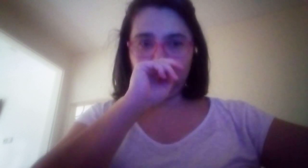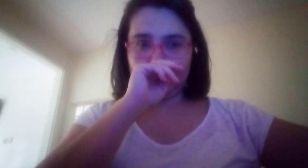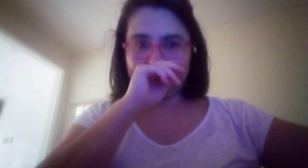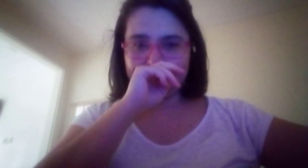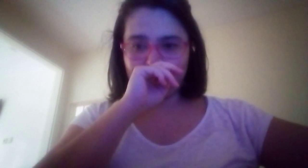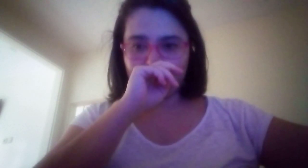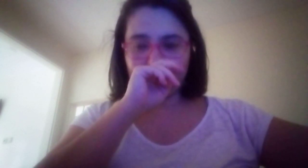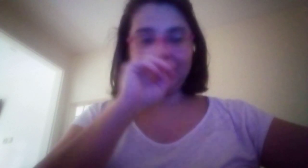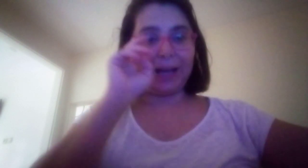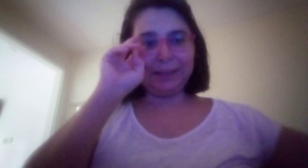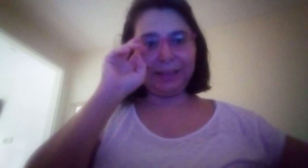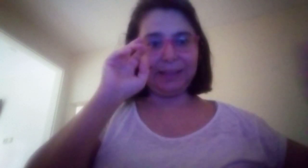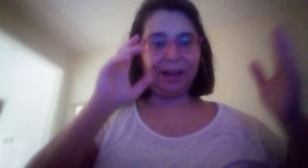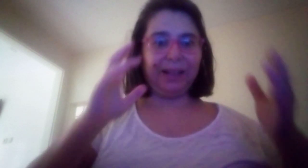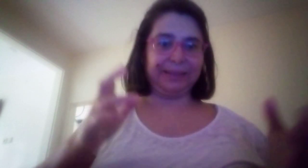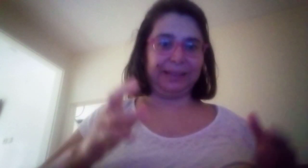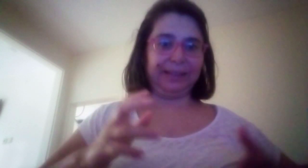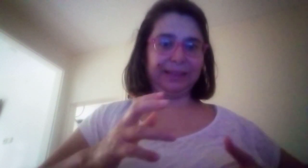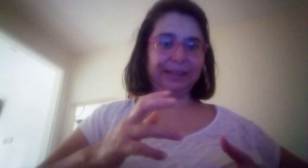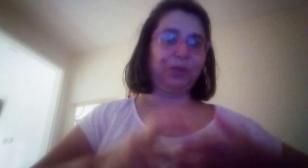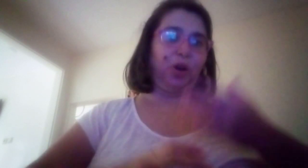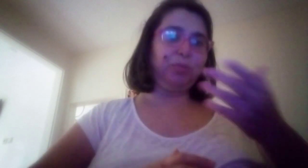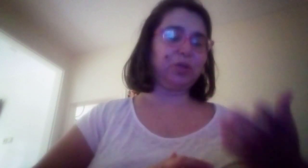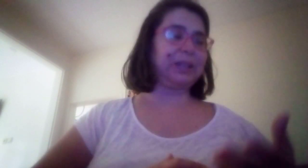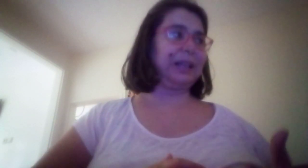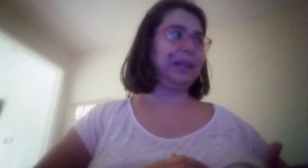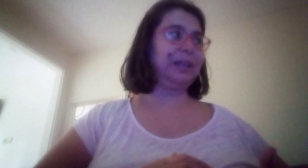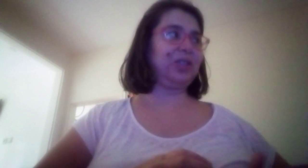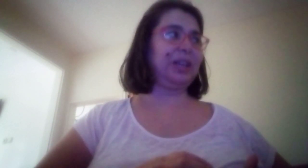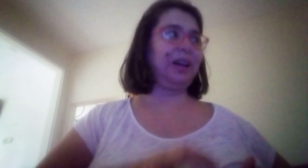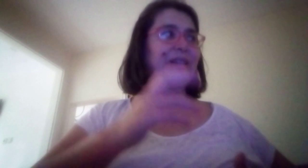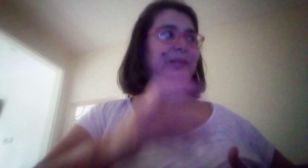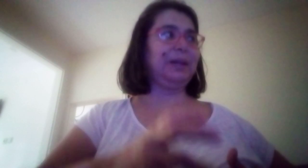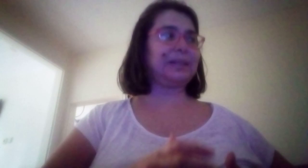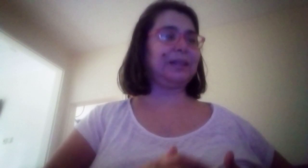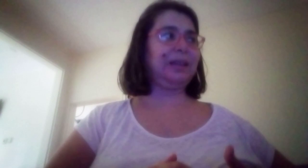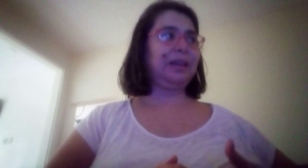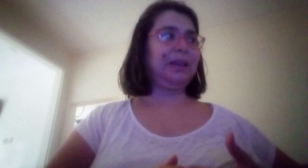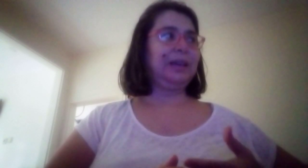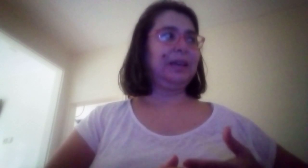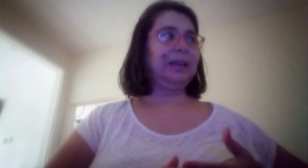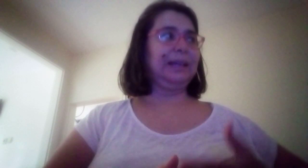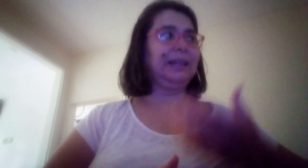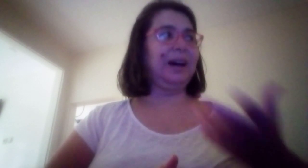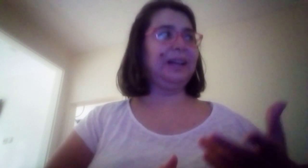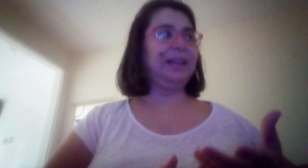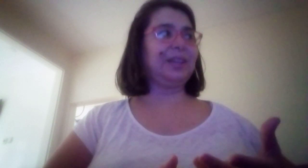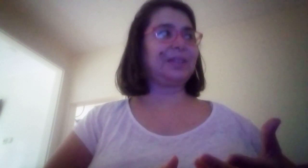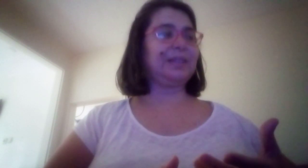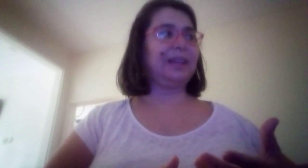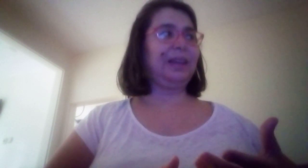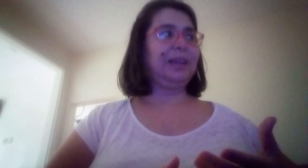olarak kendi halkına komşusuna işte akrabasına ya da Aile içerisinde